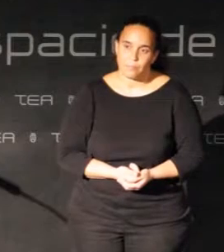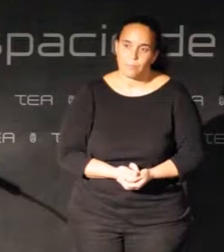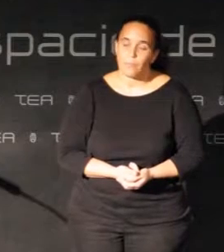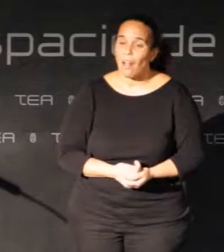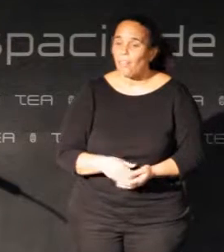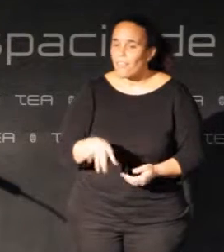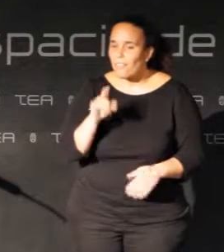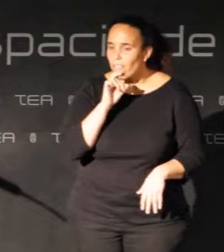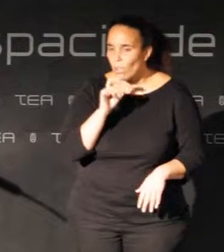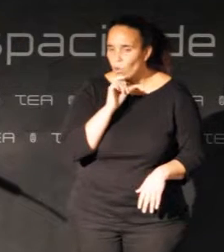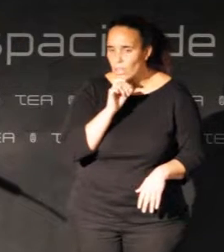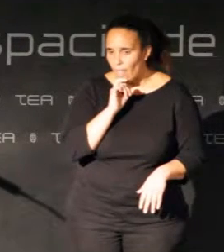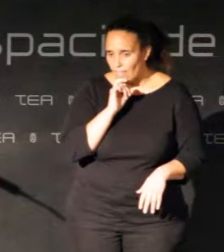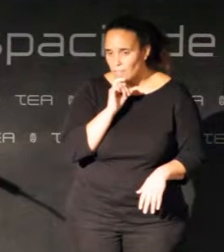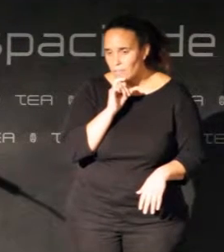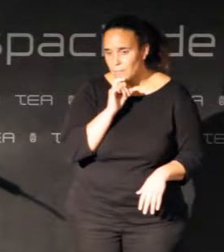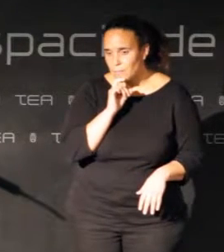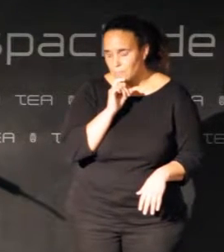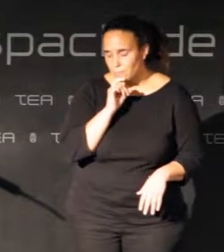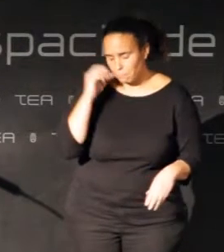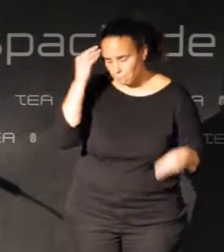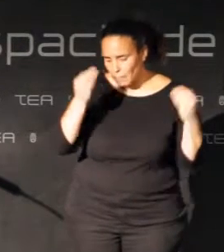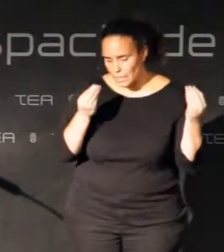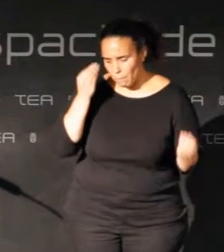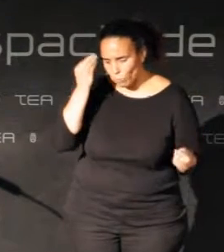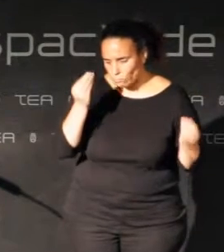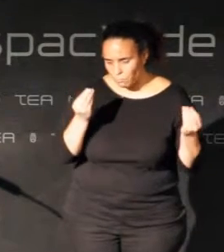Estas dificultades, de todas maneras, entendemos que